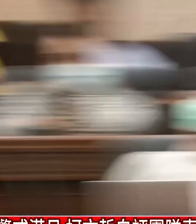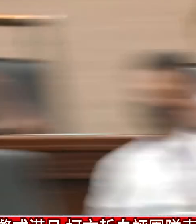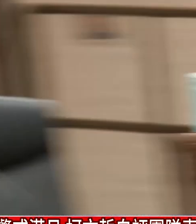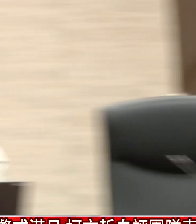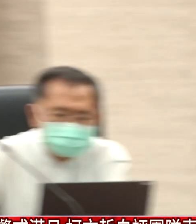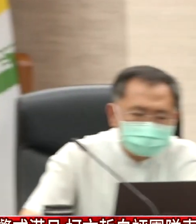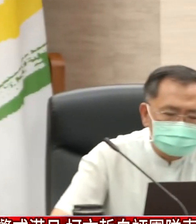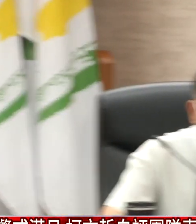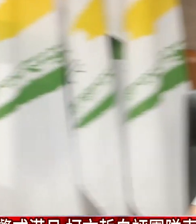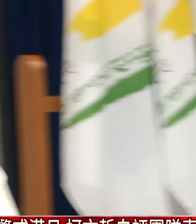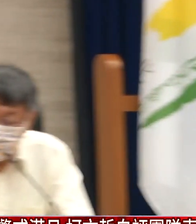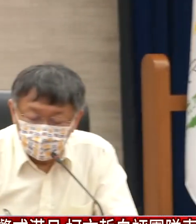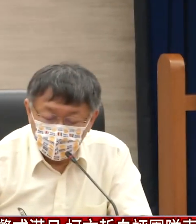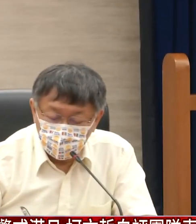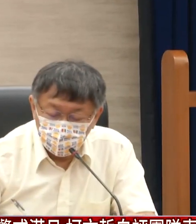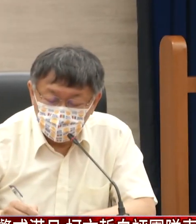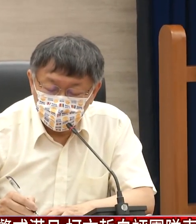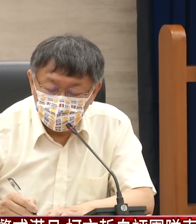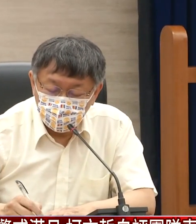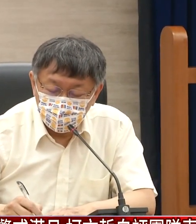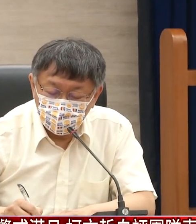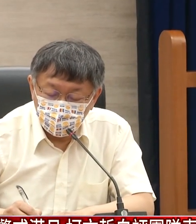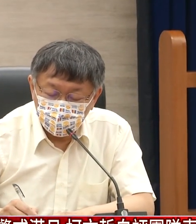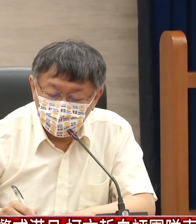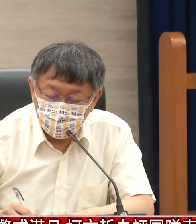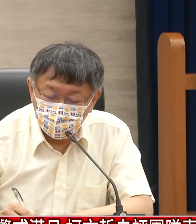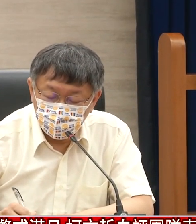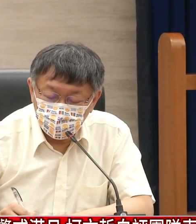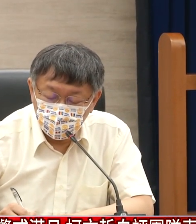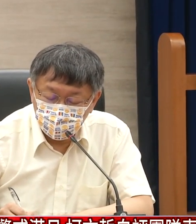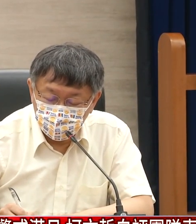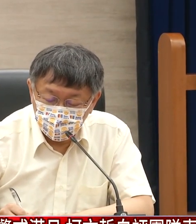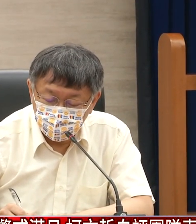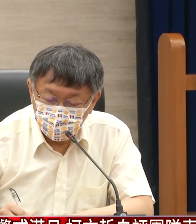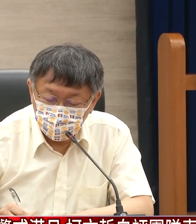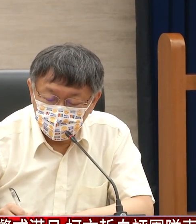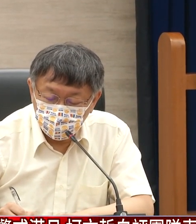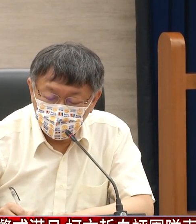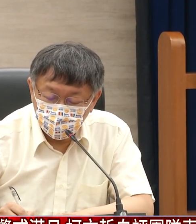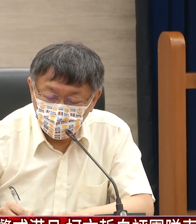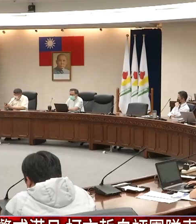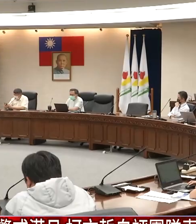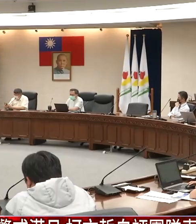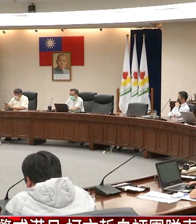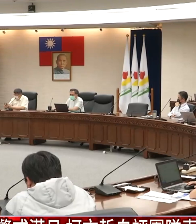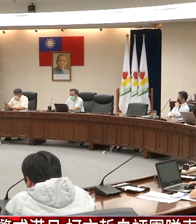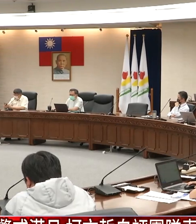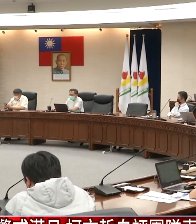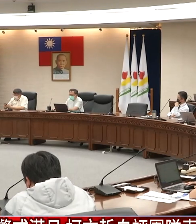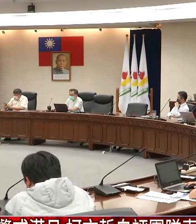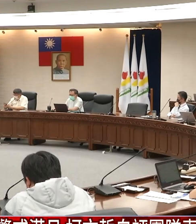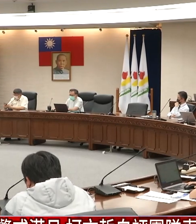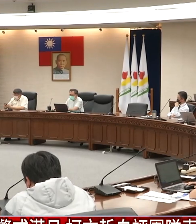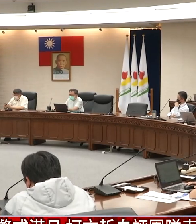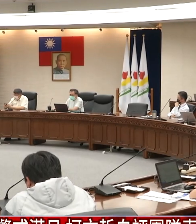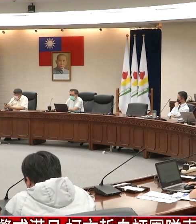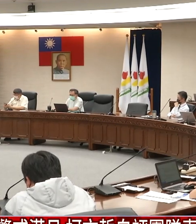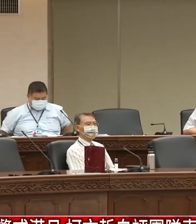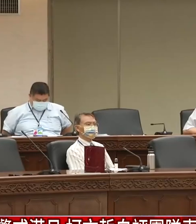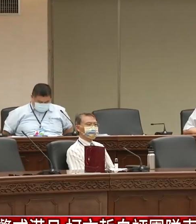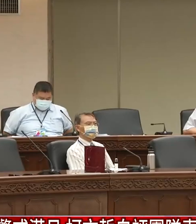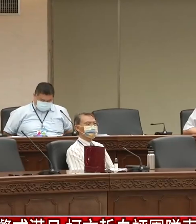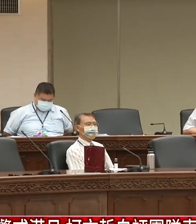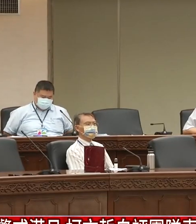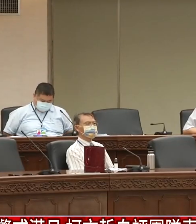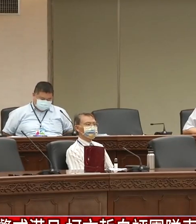马路上找不到医院可以送病人进去啊，那真的是很危险的。不过现在大概整个医疗量能，